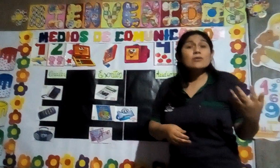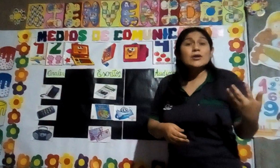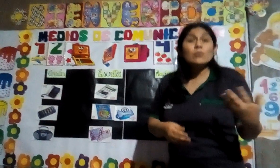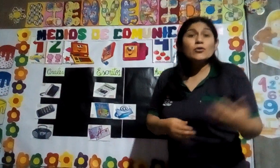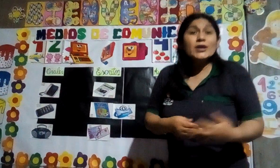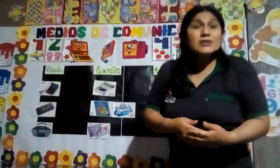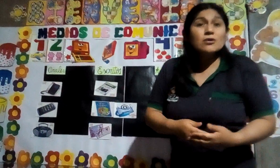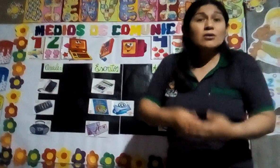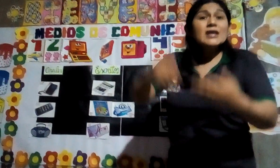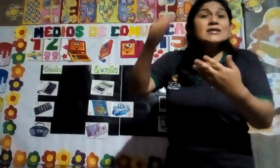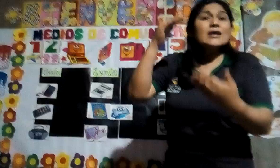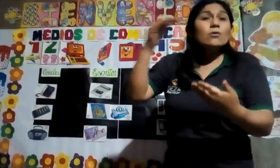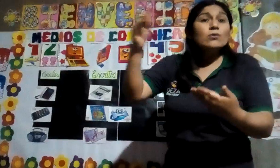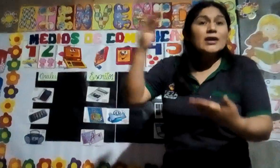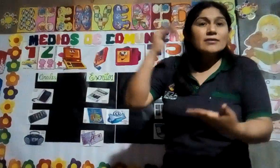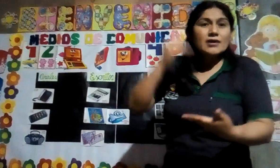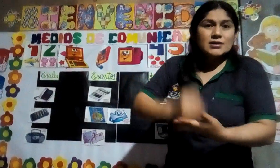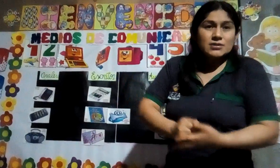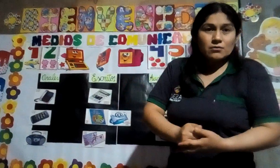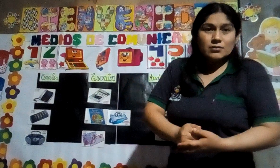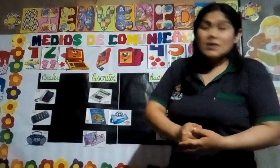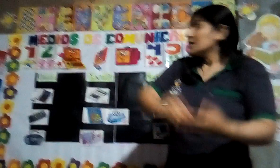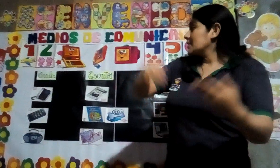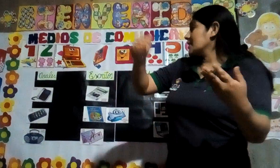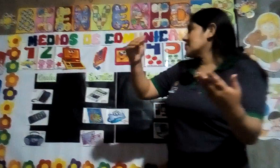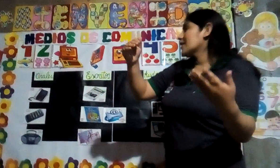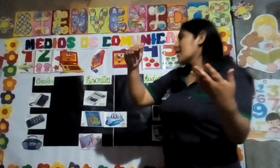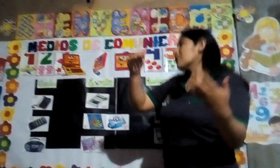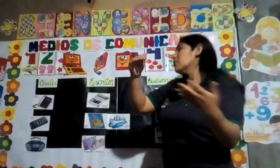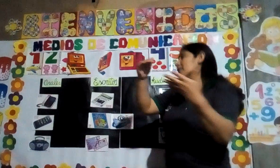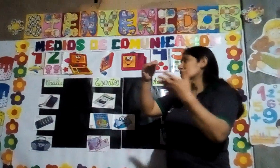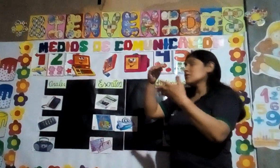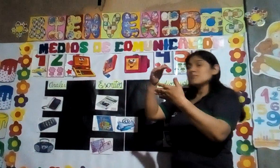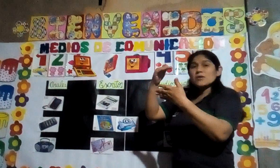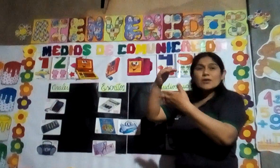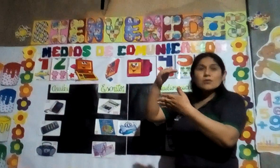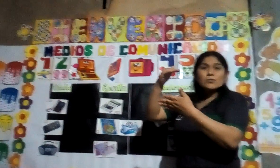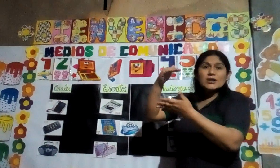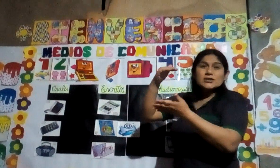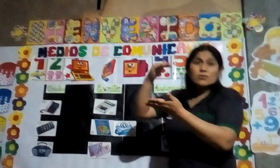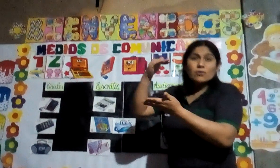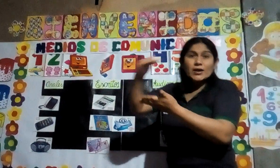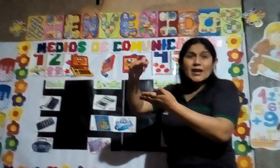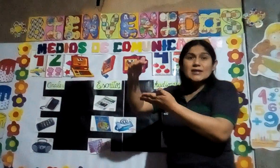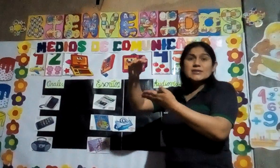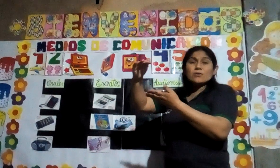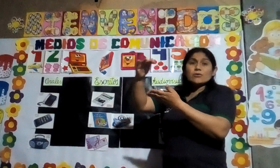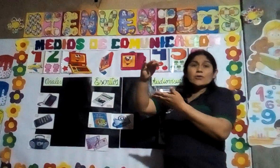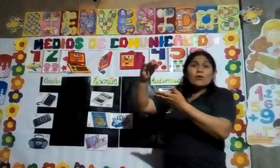de comunicación según la indicación. Dice que colores los medios de comunicación orales de color